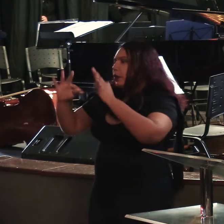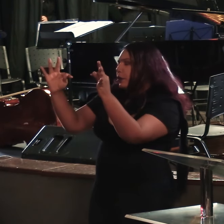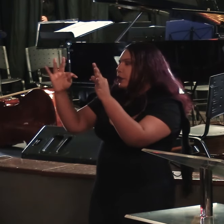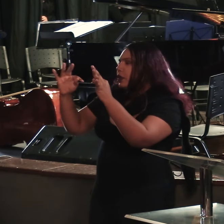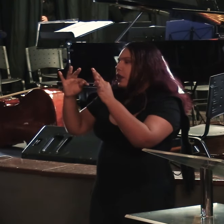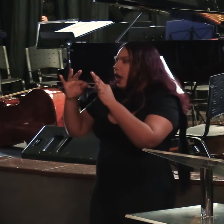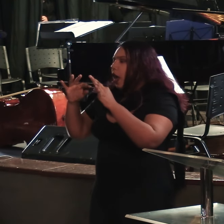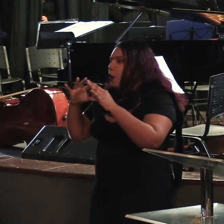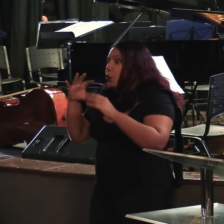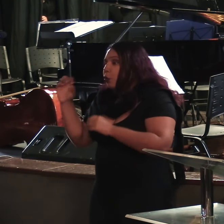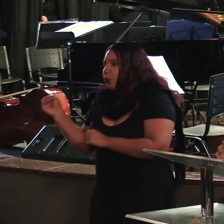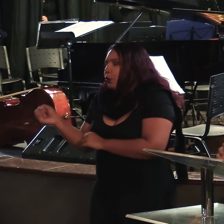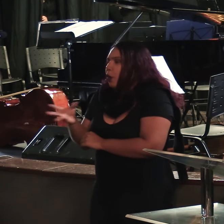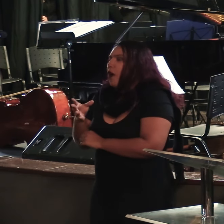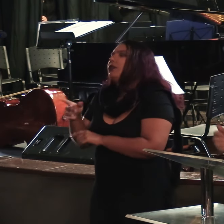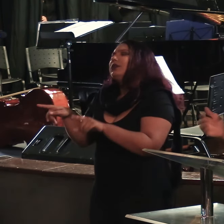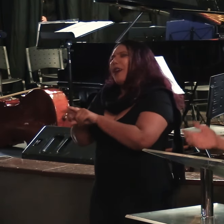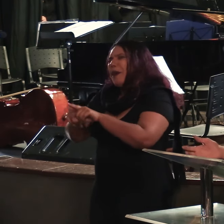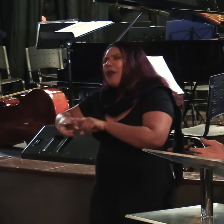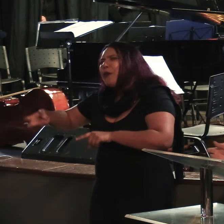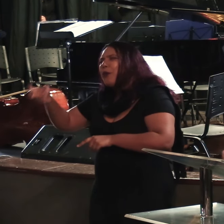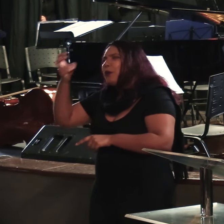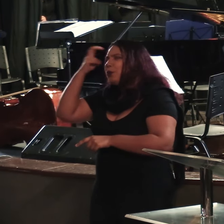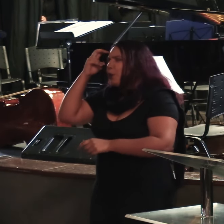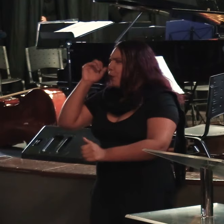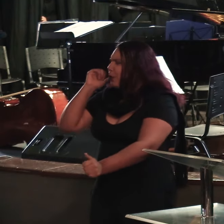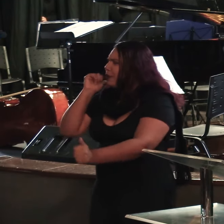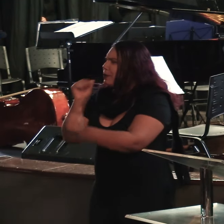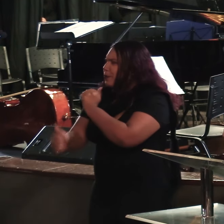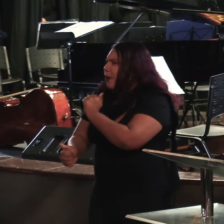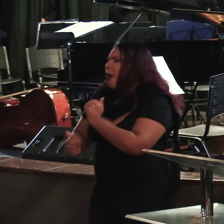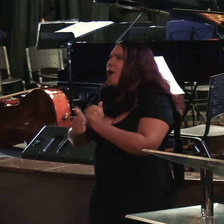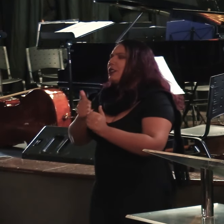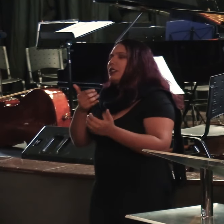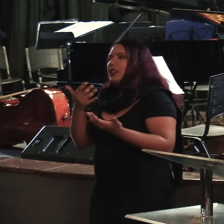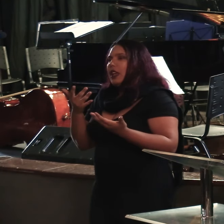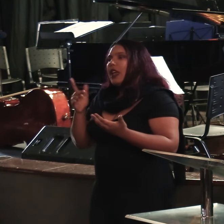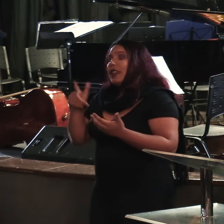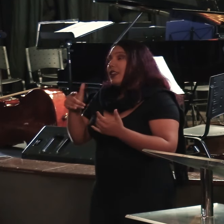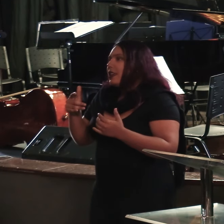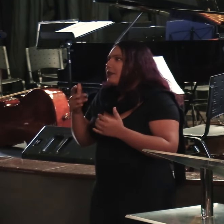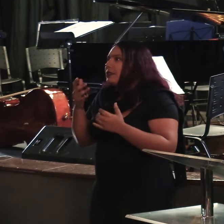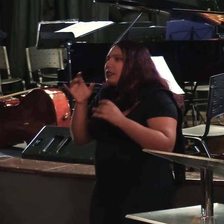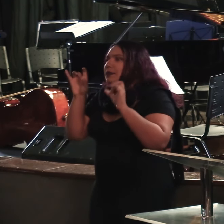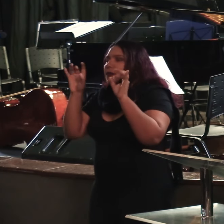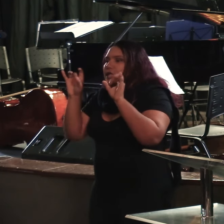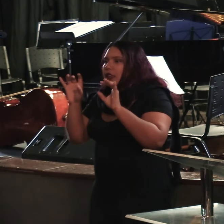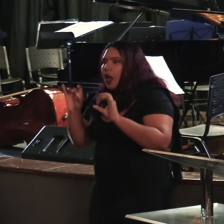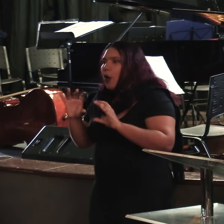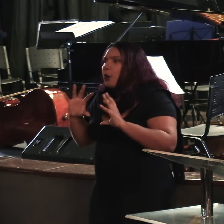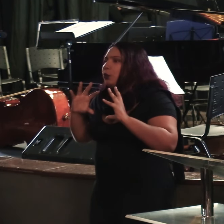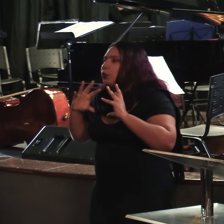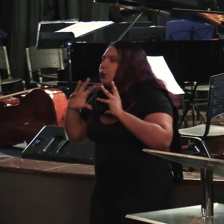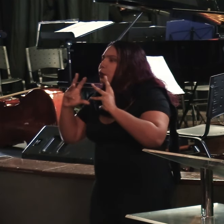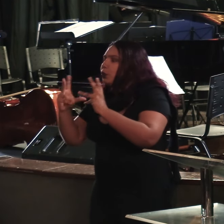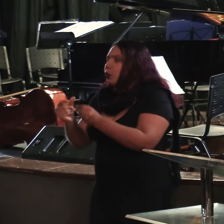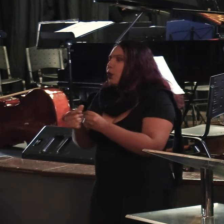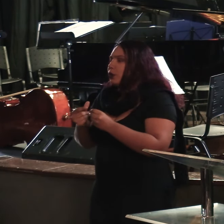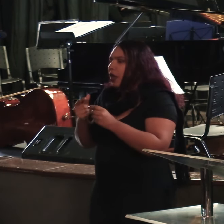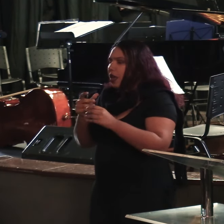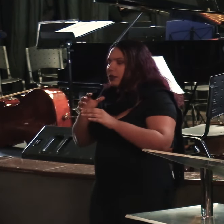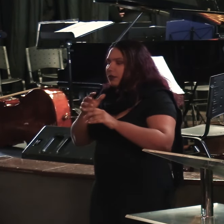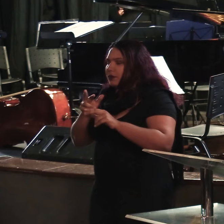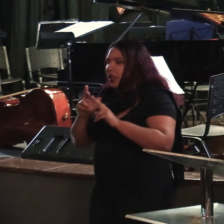inovação, né, se pratica a cultura, se pratica o esporte, né, em especial as questões em que